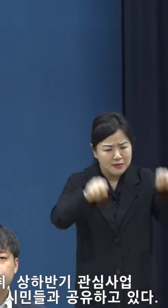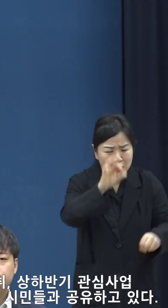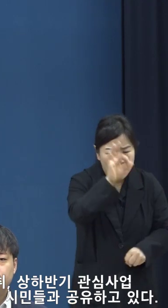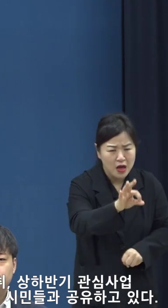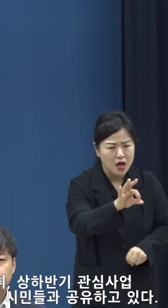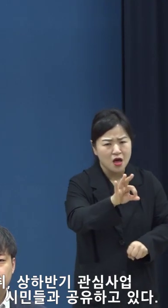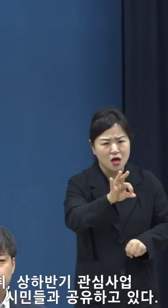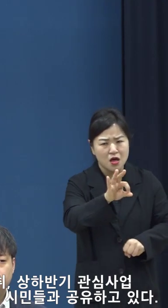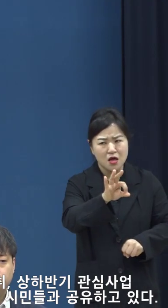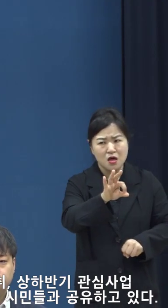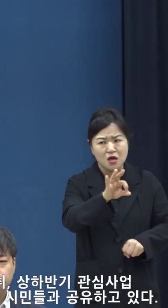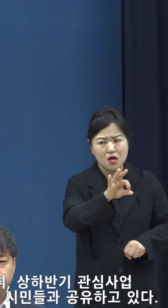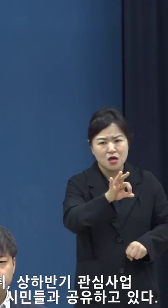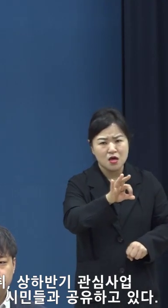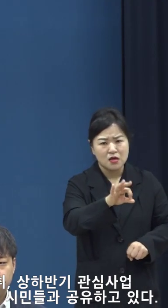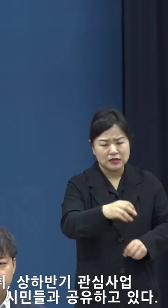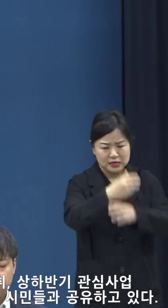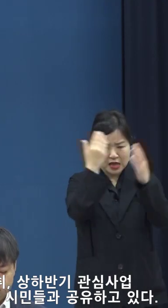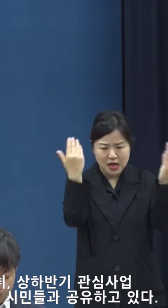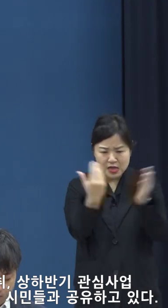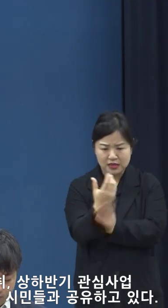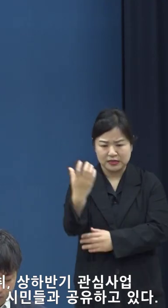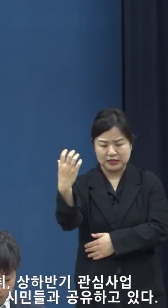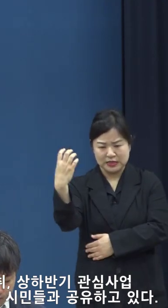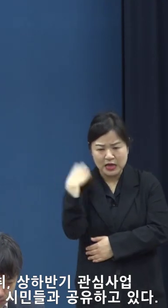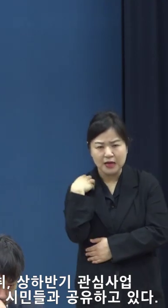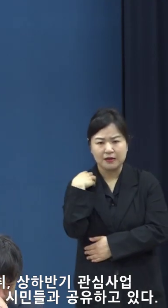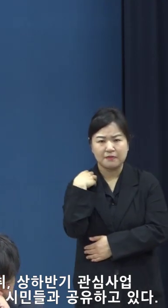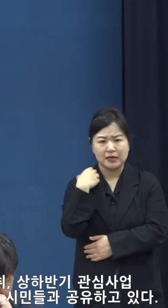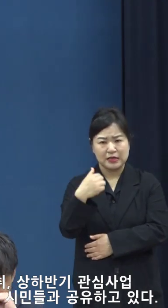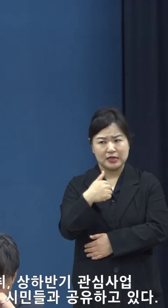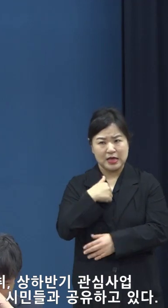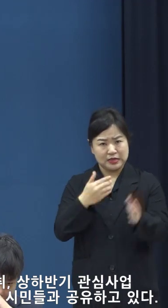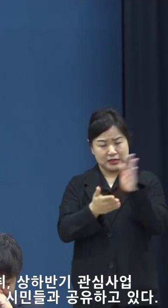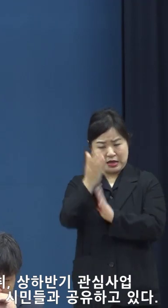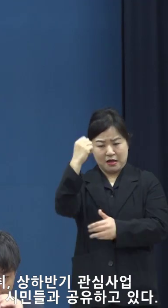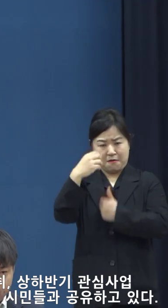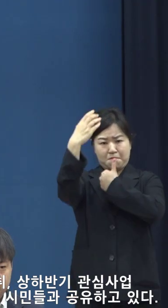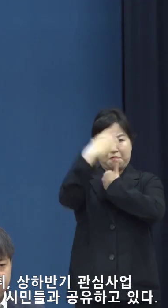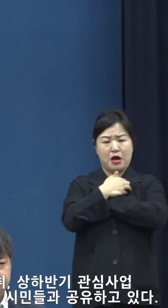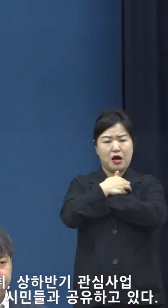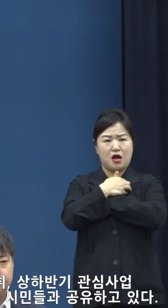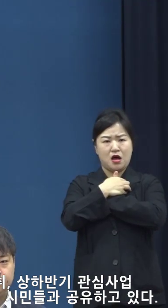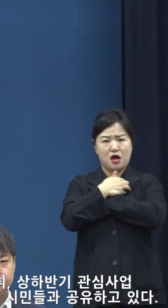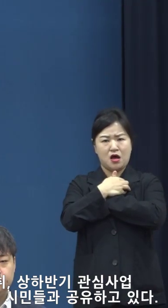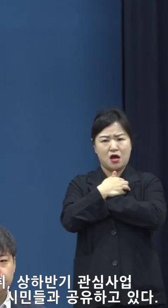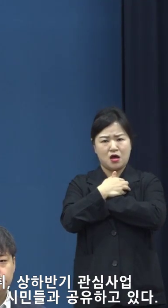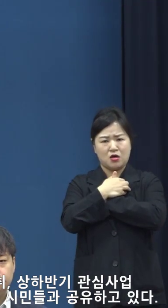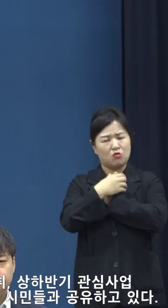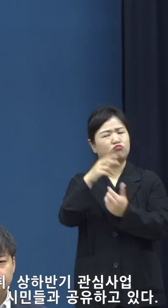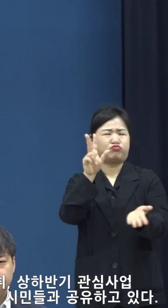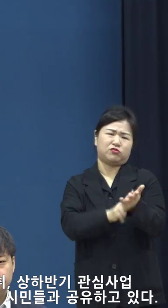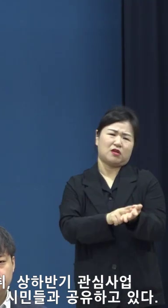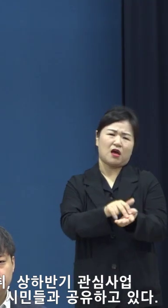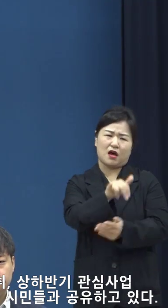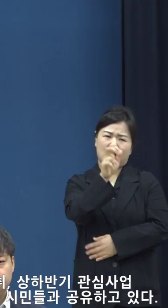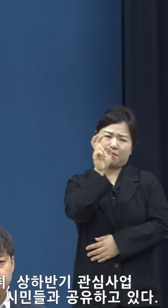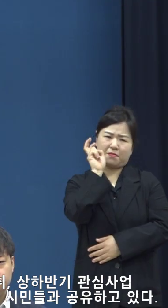상으로는 모든 책임과 권한이 시장 한 사람한테 집중되어 있는 것도 상당히 문제라고